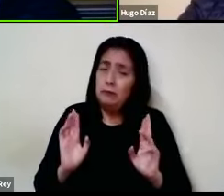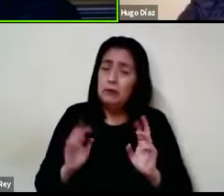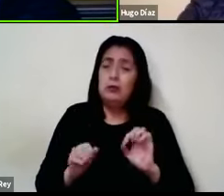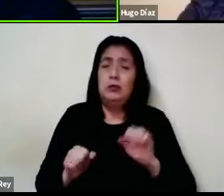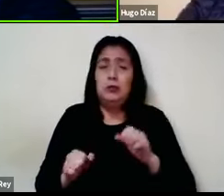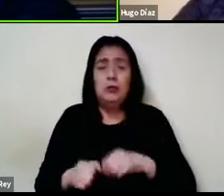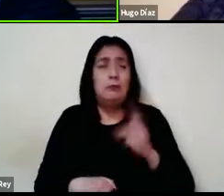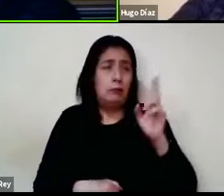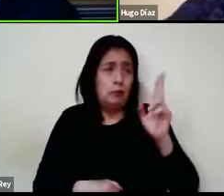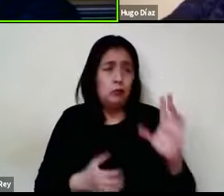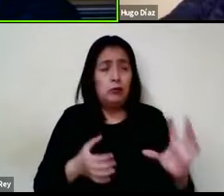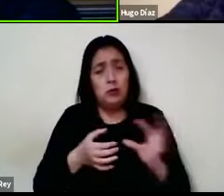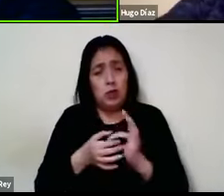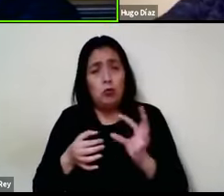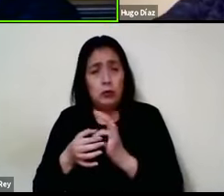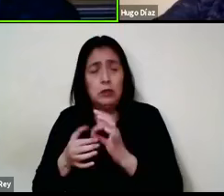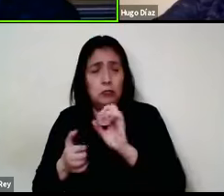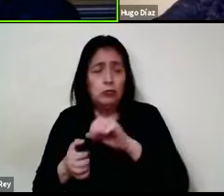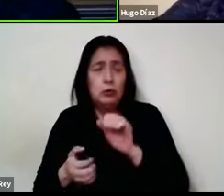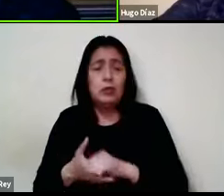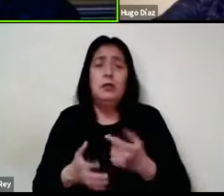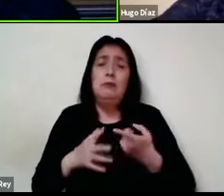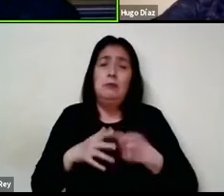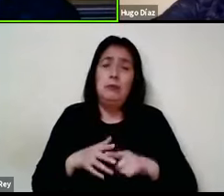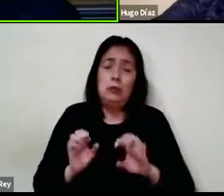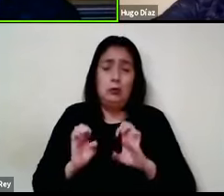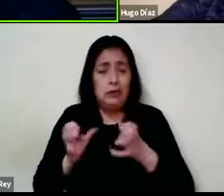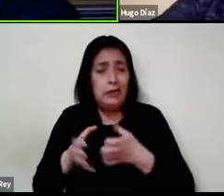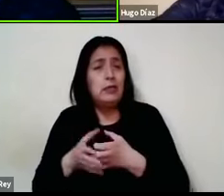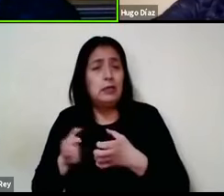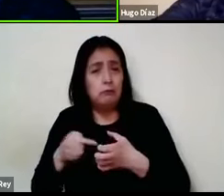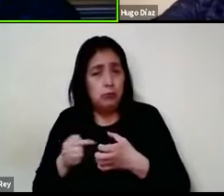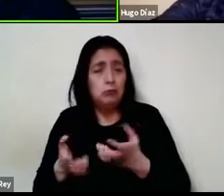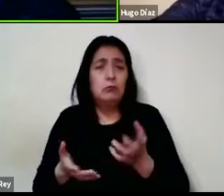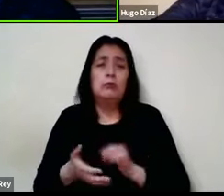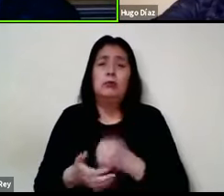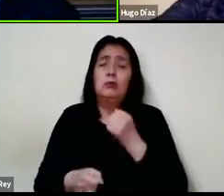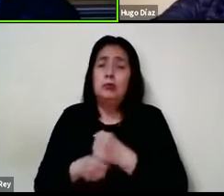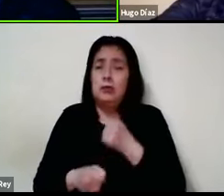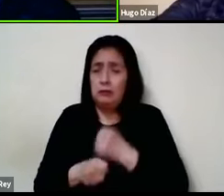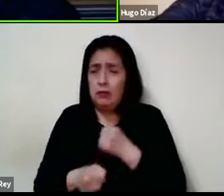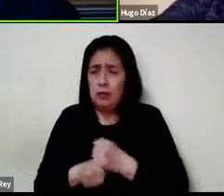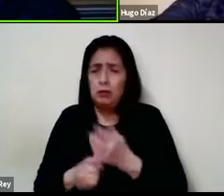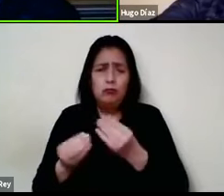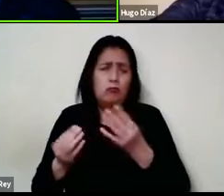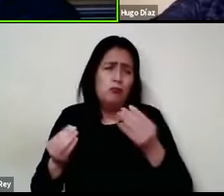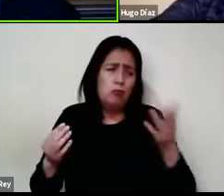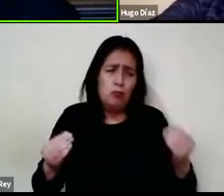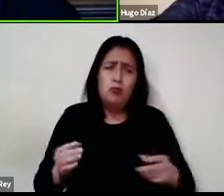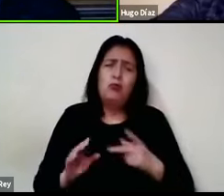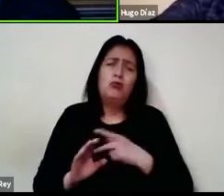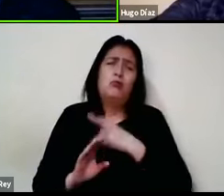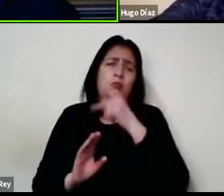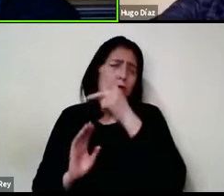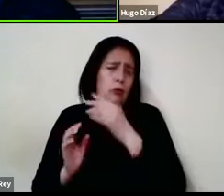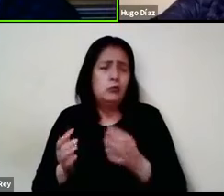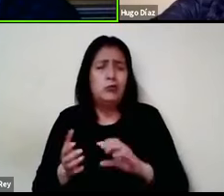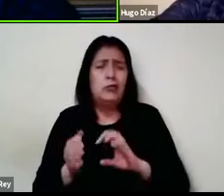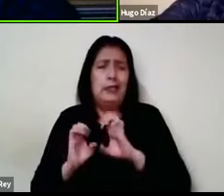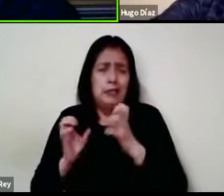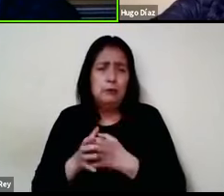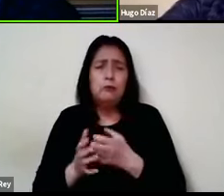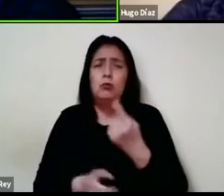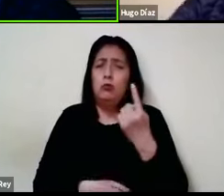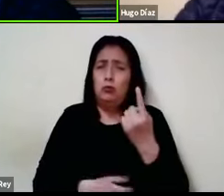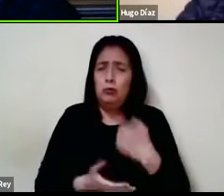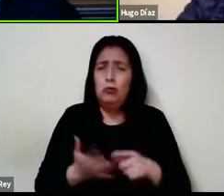tenido colegas que se han sumado. Hemos empezado a hacer equipo. Hemos trabajado varios proyectos en equipo. Uno de los proyectos en equipo ha